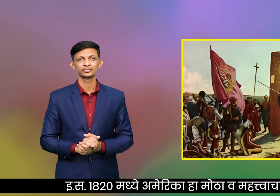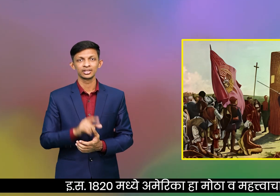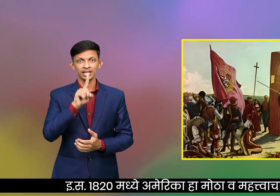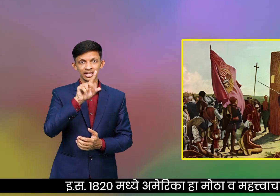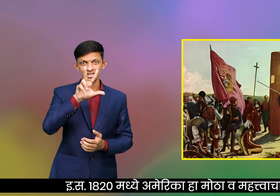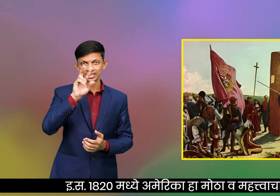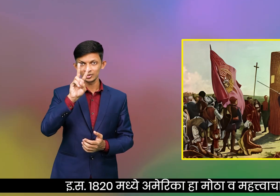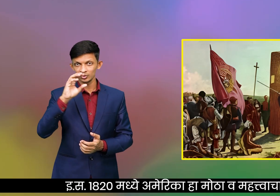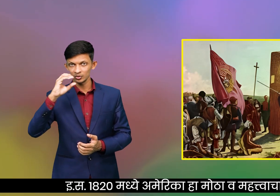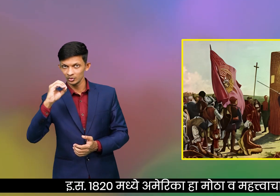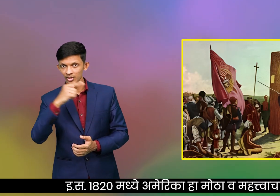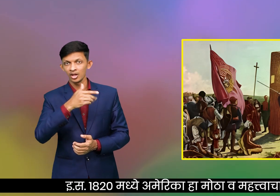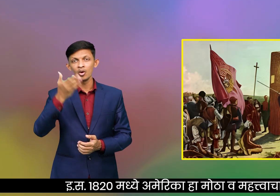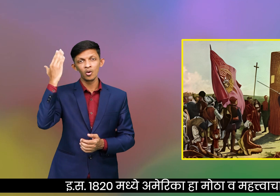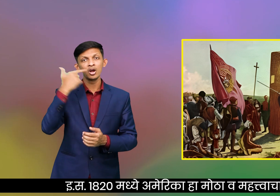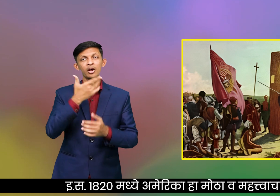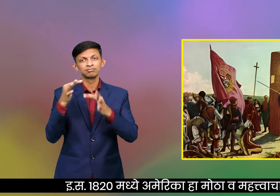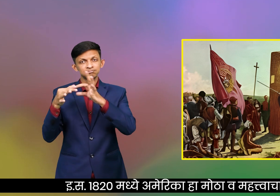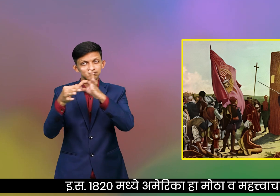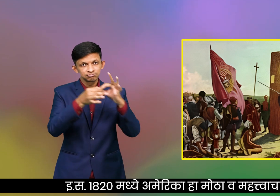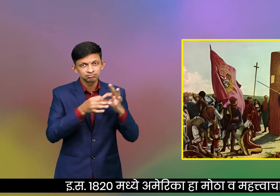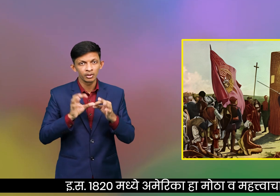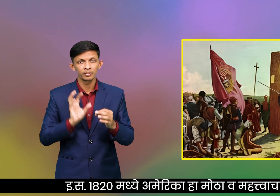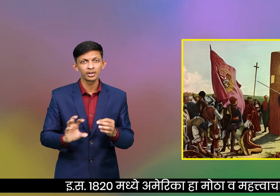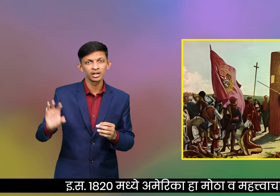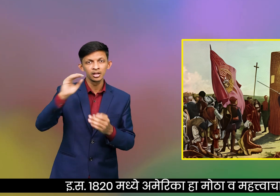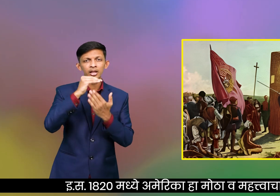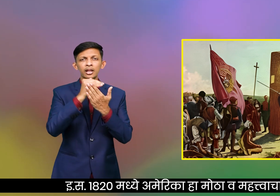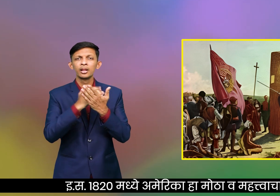इ. 1820 मध्ये अमेरिका हा मोठा व महत्त्वाचा देश बनला.